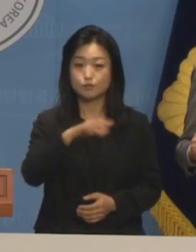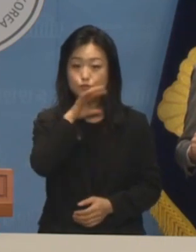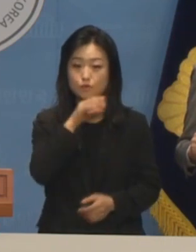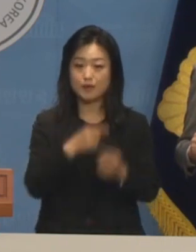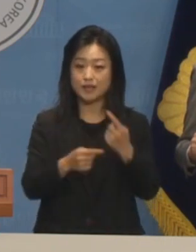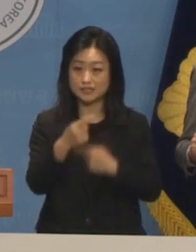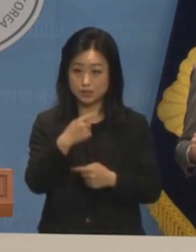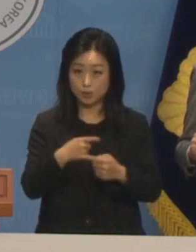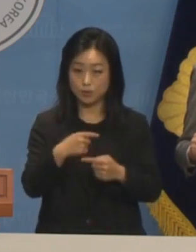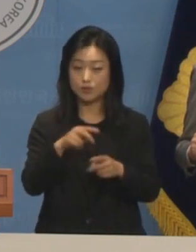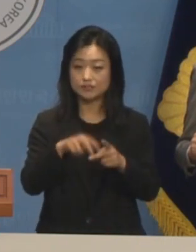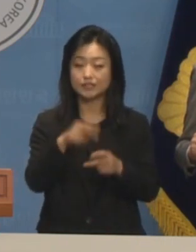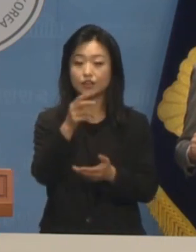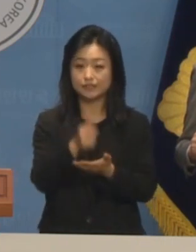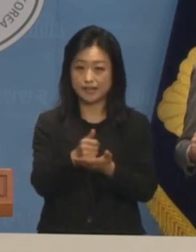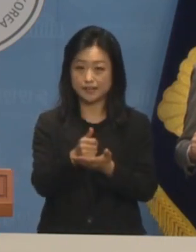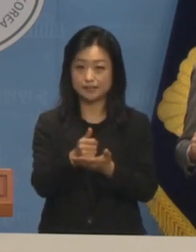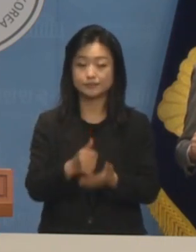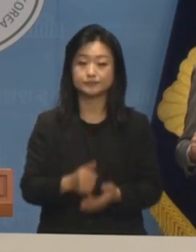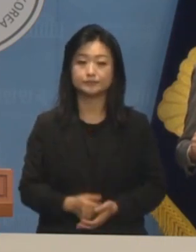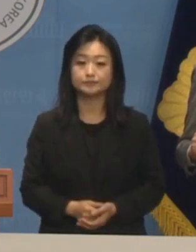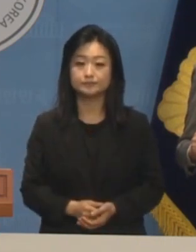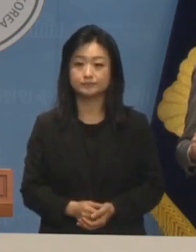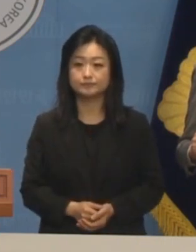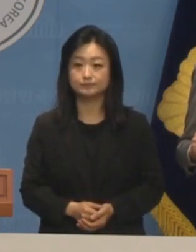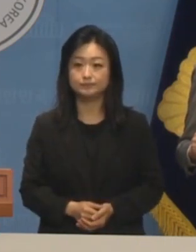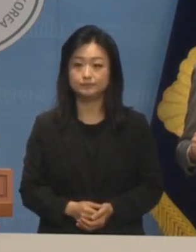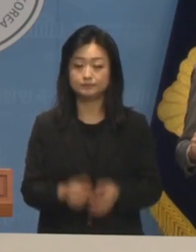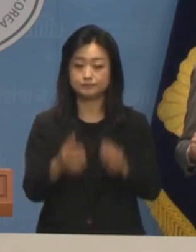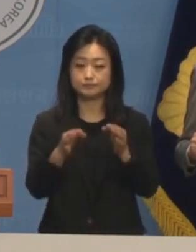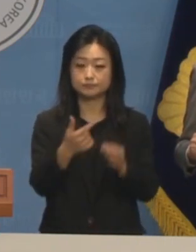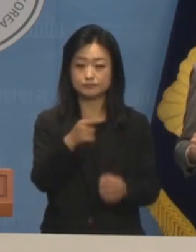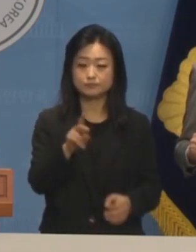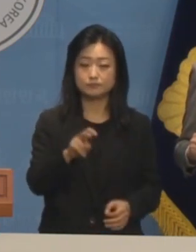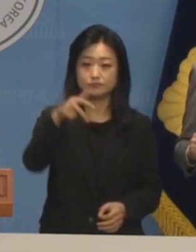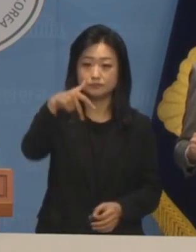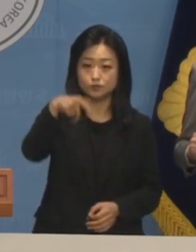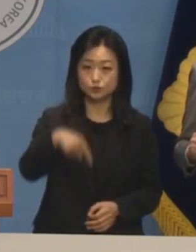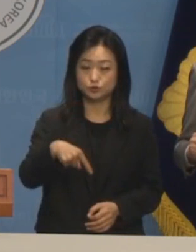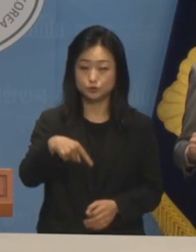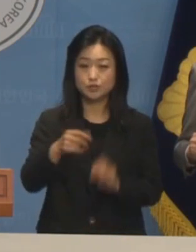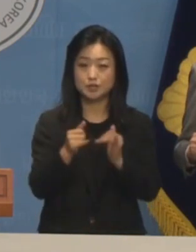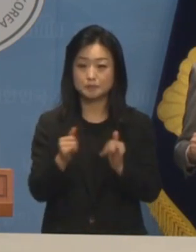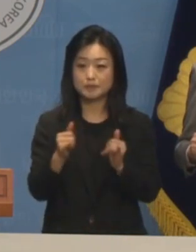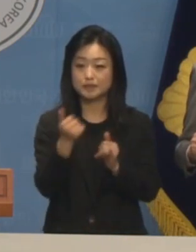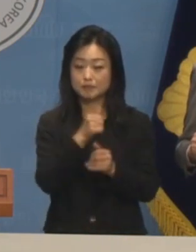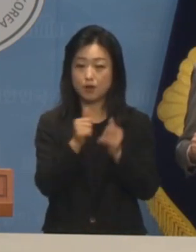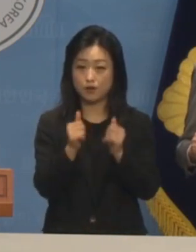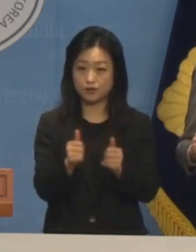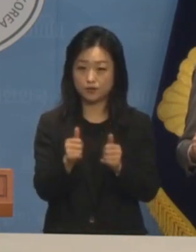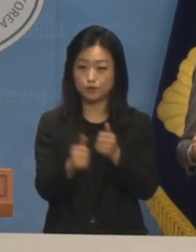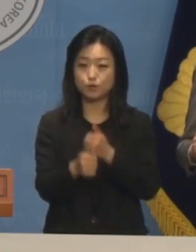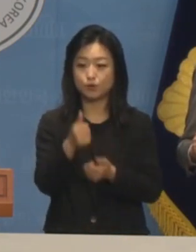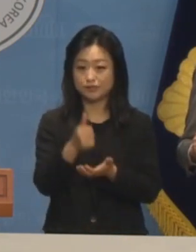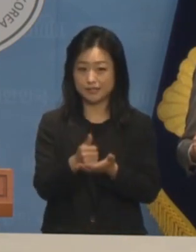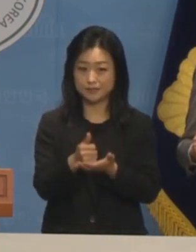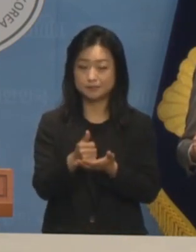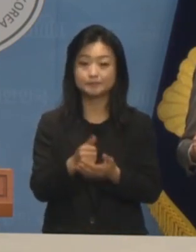불만신고센터 센터장님께서 함께 해주고 계십니다. 김남주 민변 민생경제위 위원장님 함께 해주고